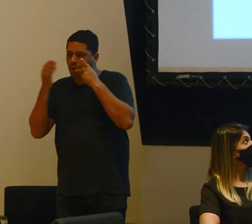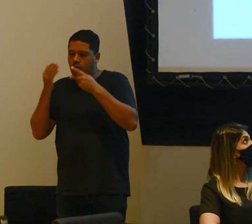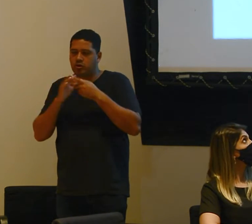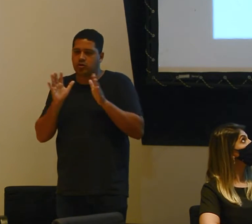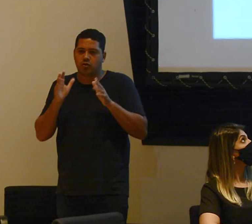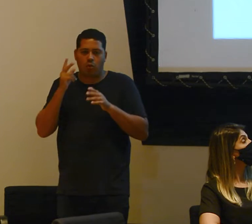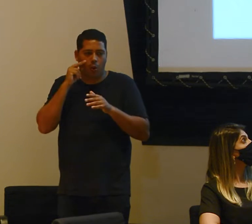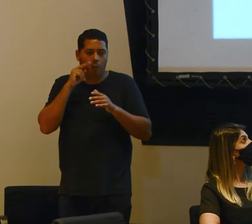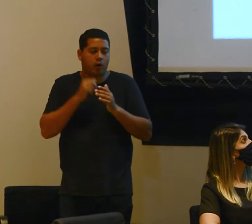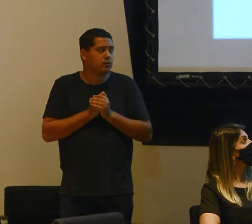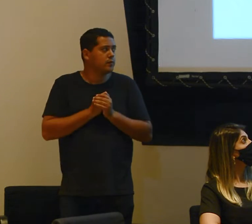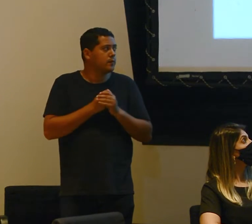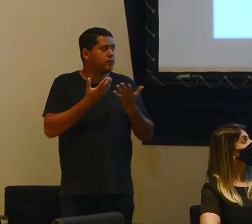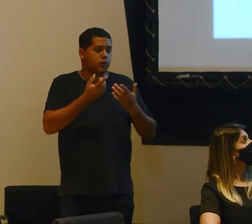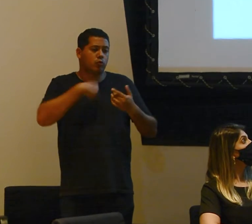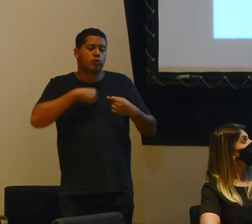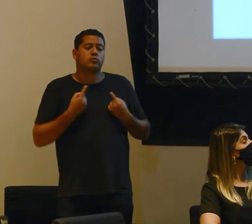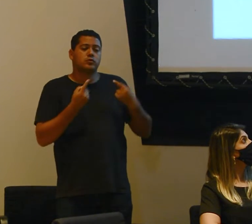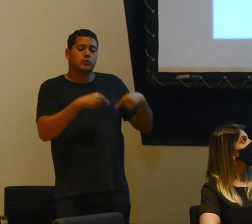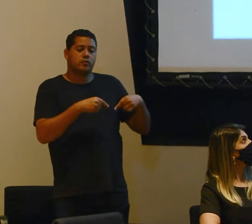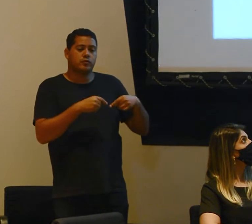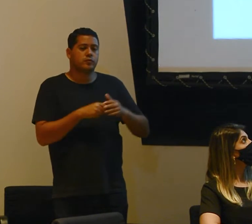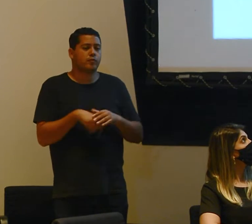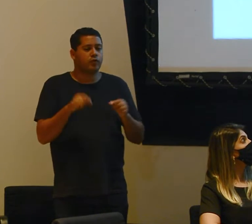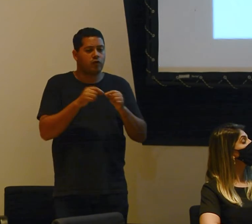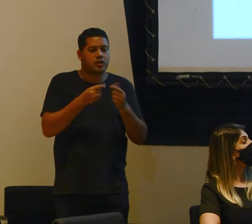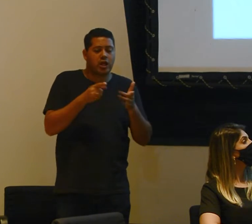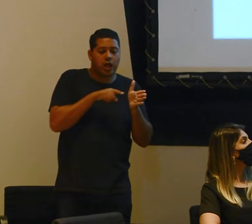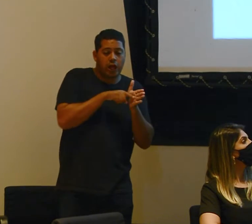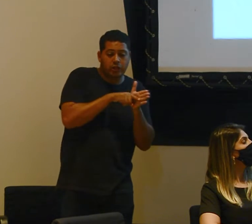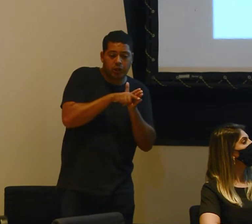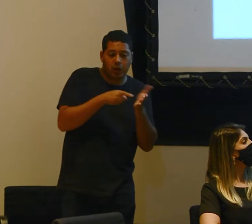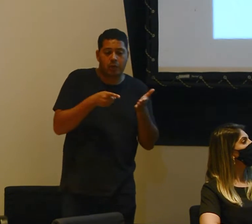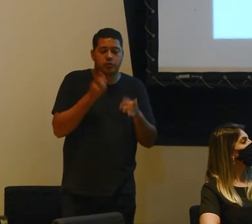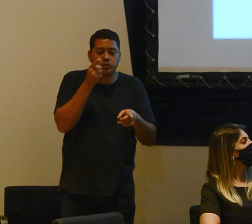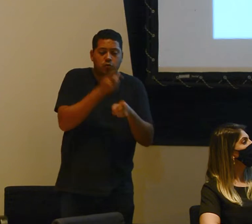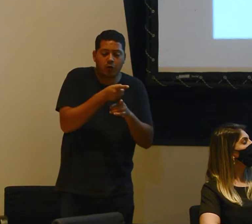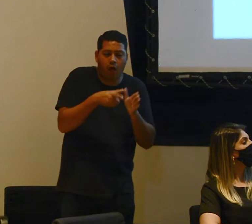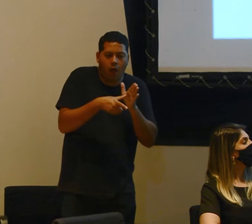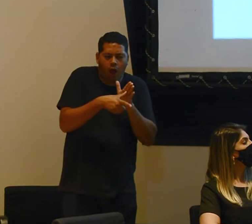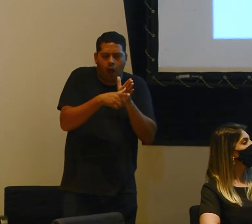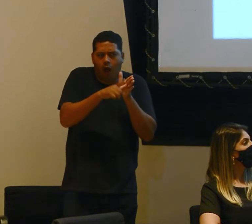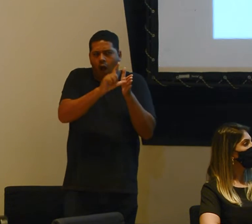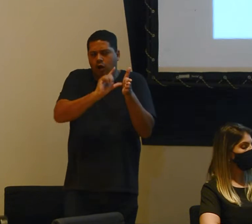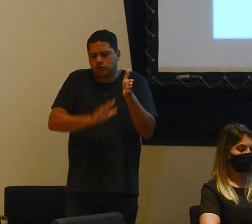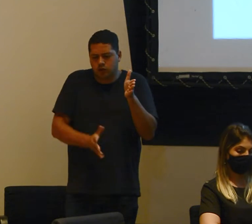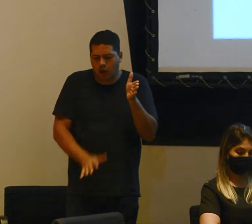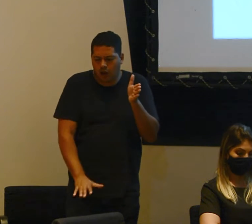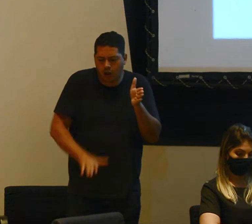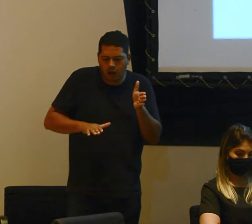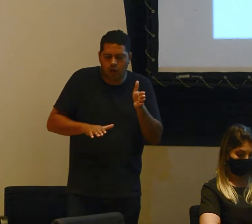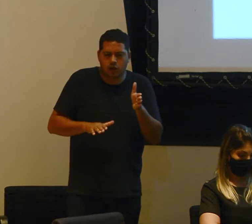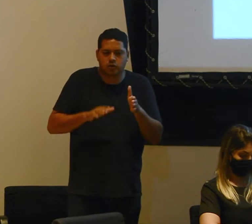tradicional. Então, qual é o nosso desafio? Realizar exames para detectar precocemente a surdez